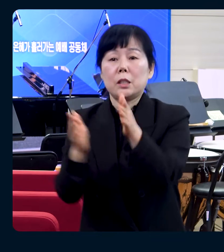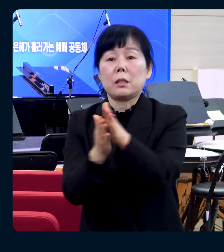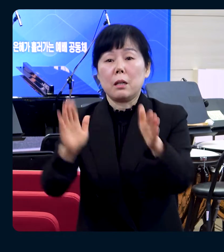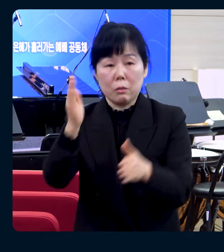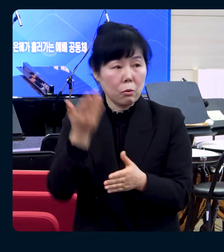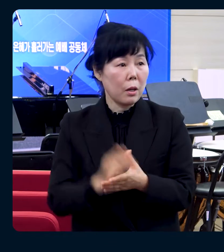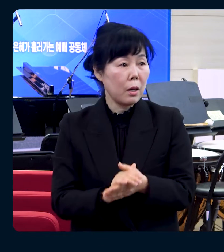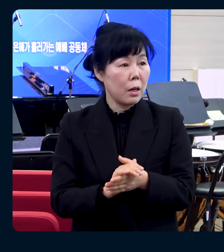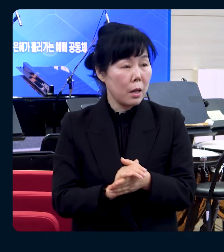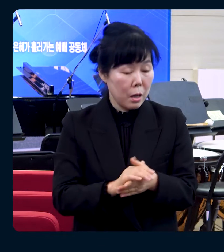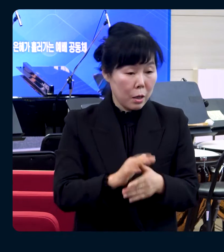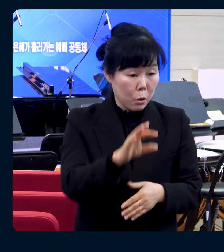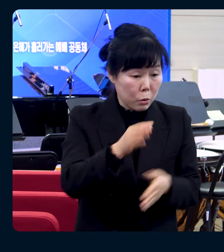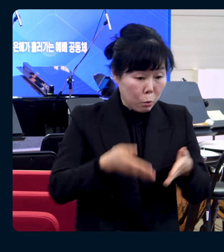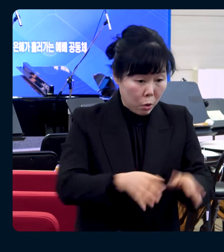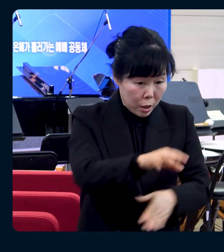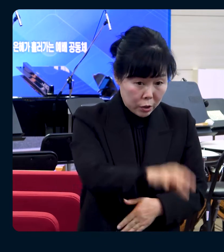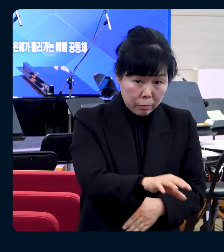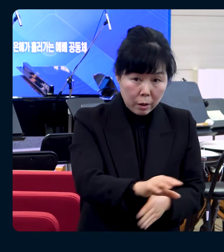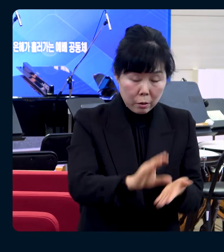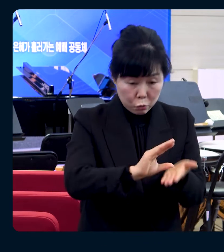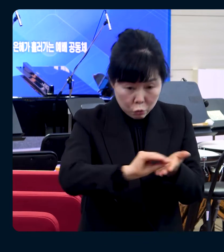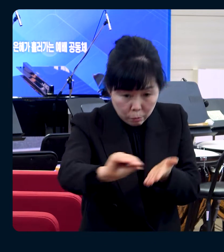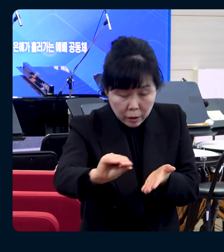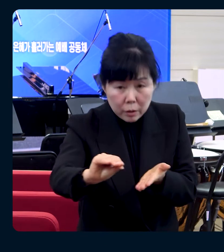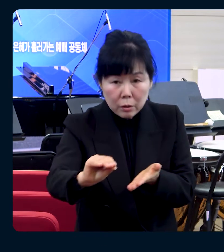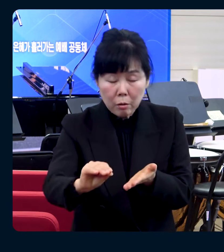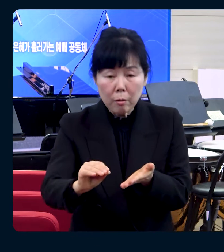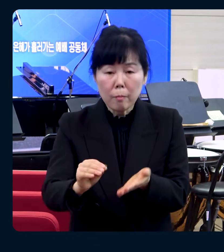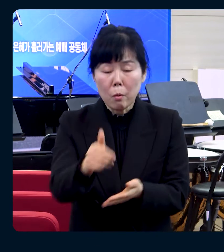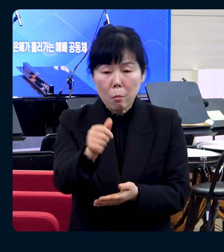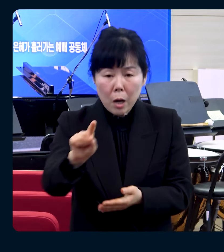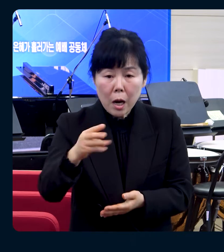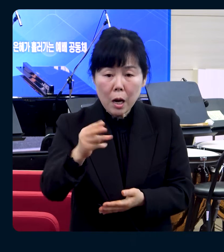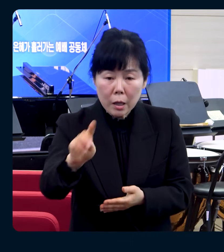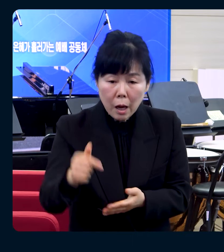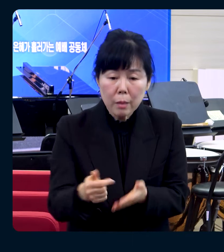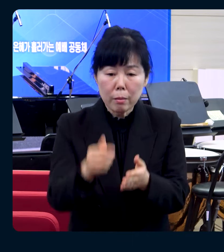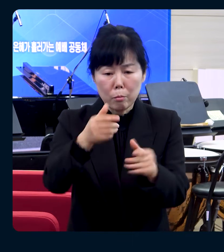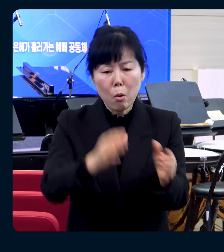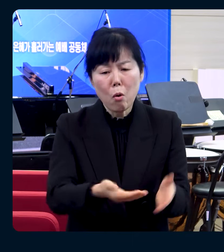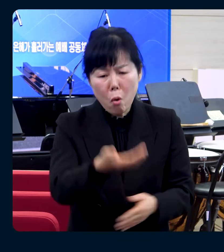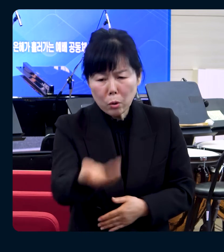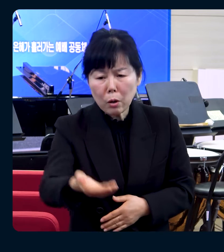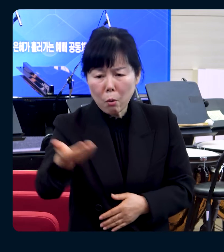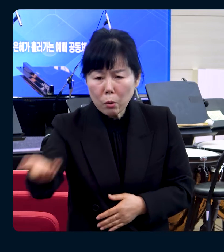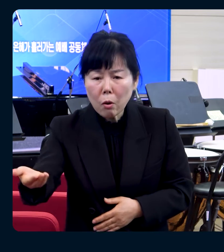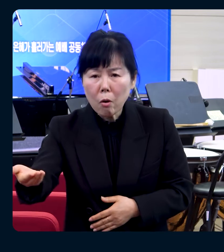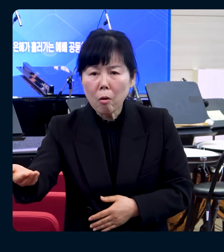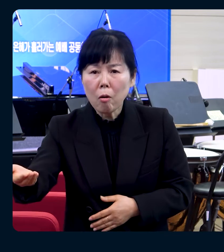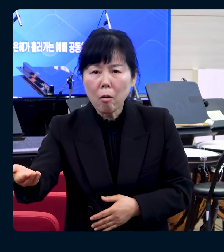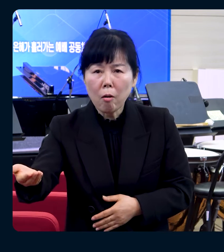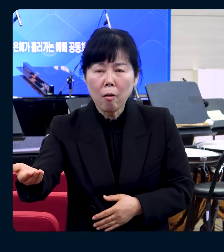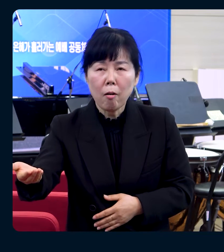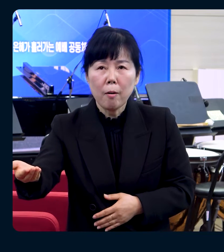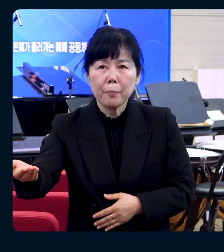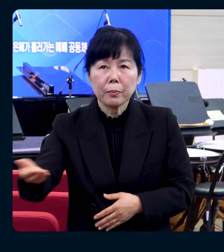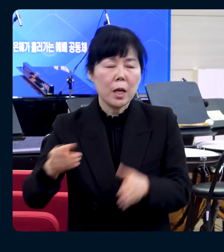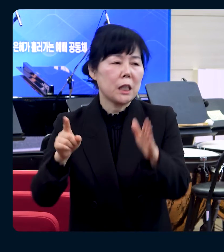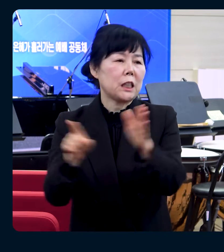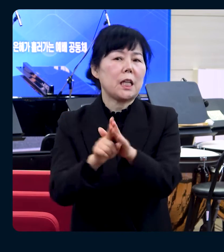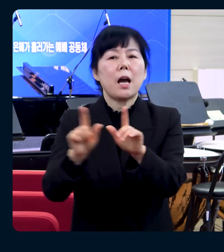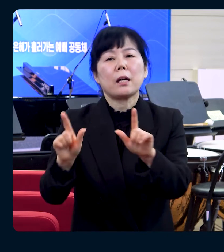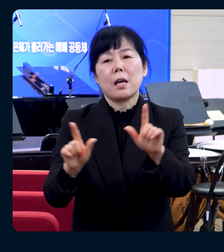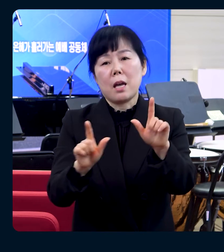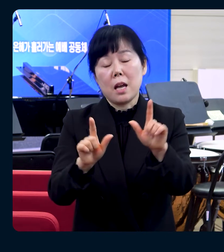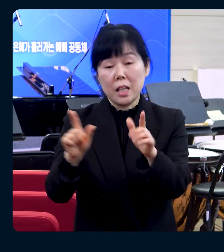그러니까 갈대아 우르를 떠나서 하란을 거쳐서 이 가나안까지 온 것, 이거는요 아브라함에게는요 실제적으로 말하면